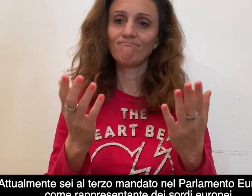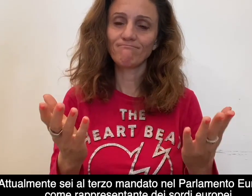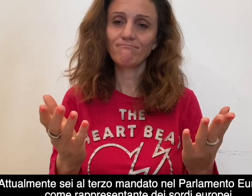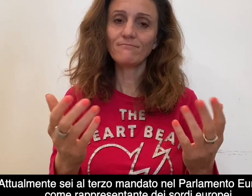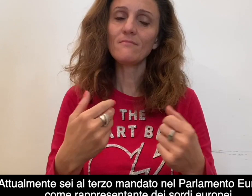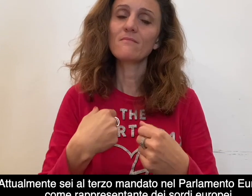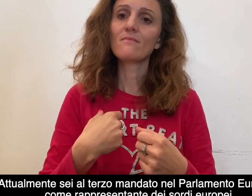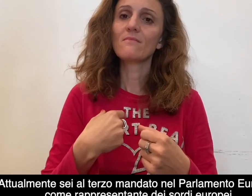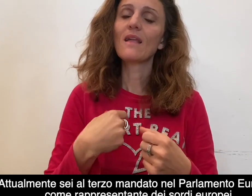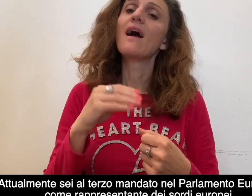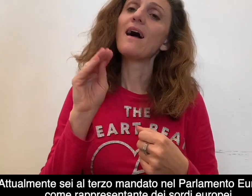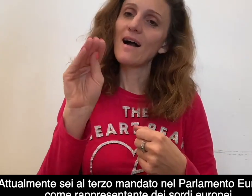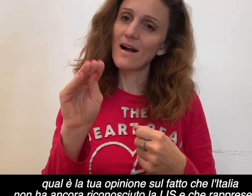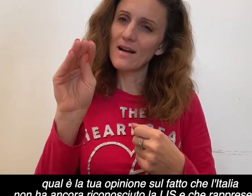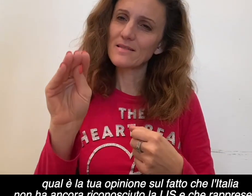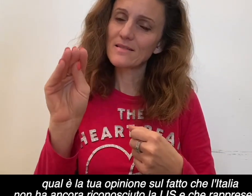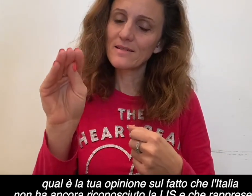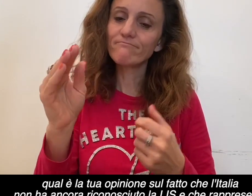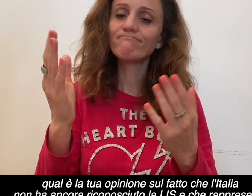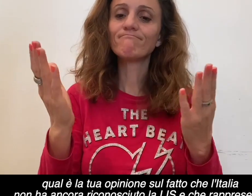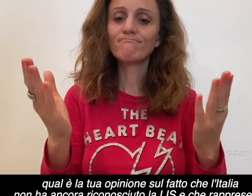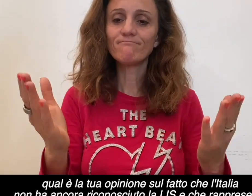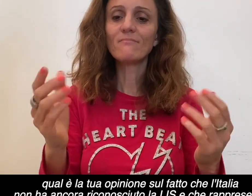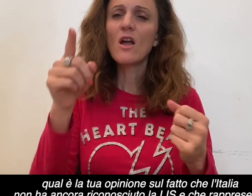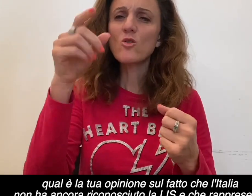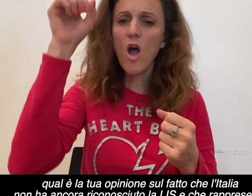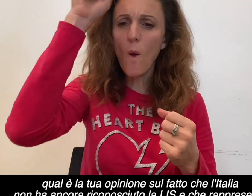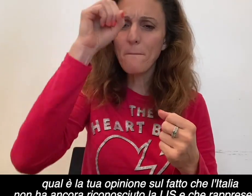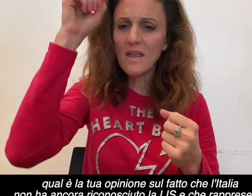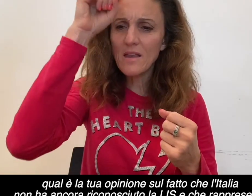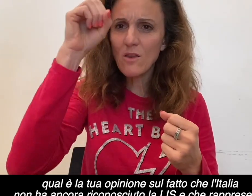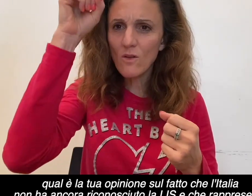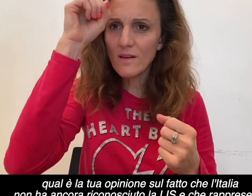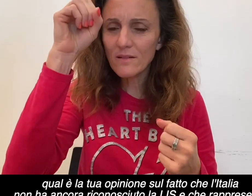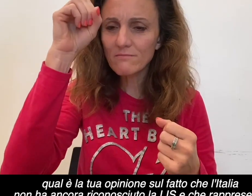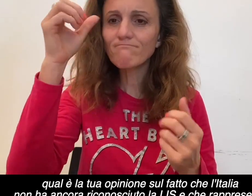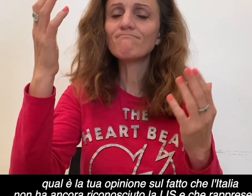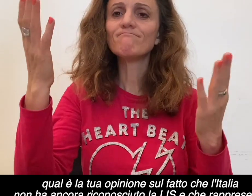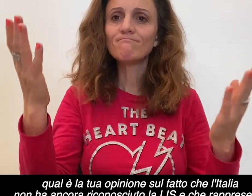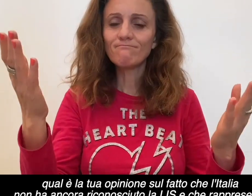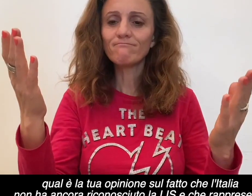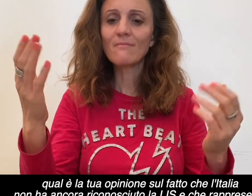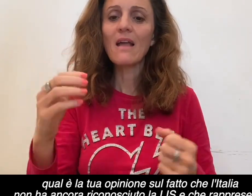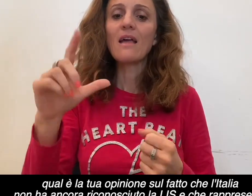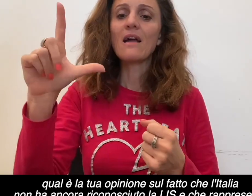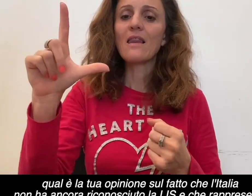beh a questo punto vorremmo chiederti qual è la tua opinione sul fatto che